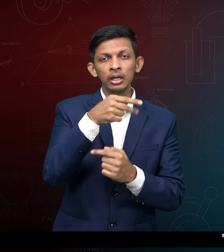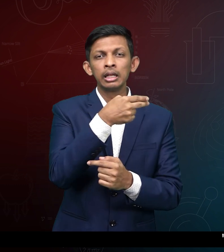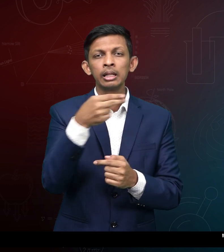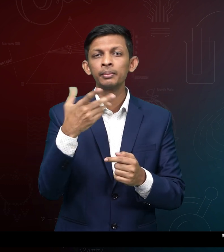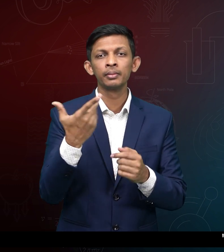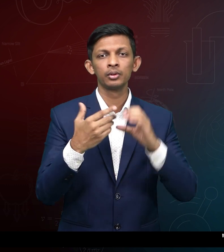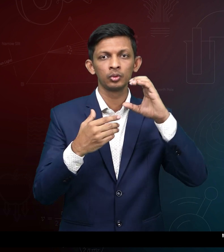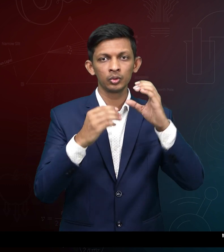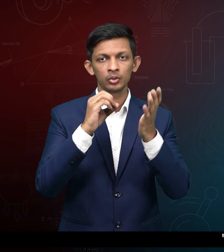कम्युटेटर म्हणतात.